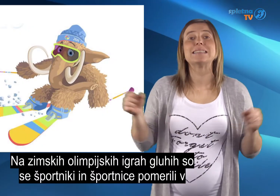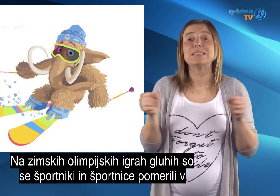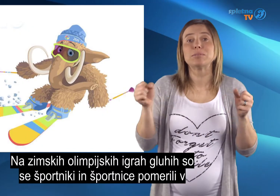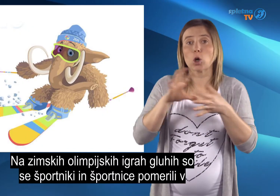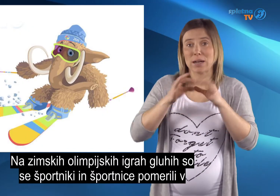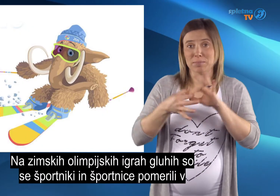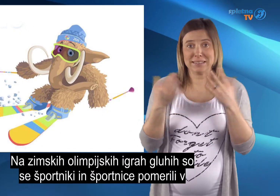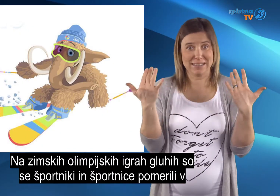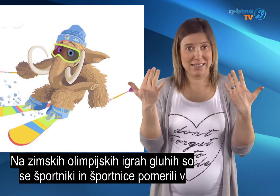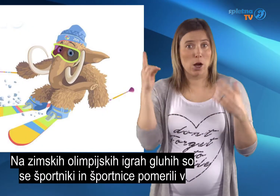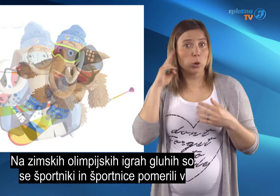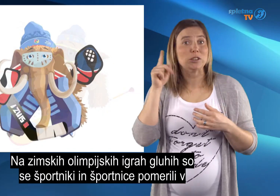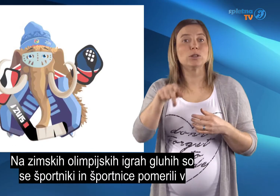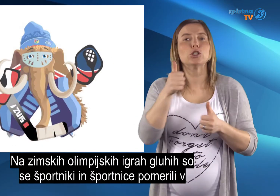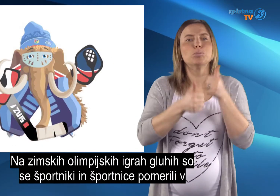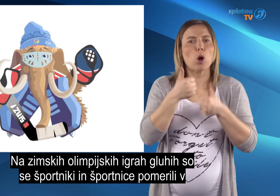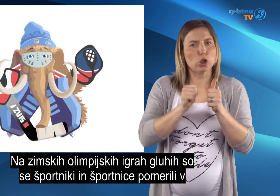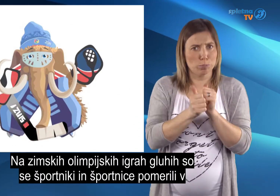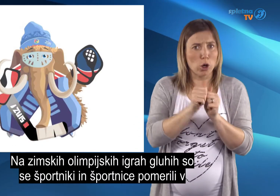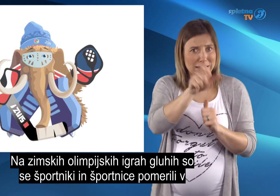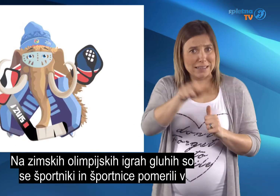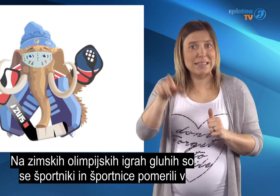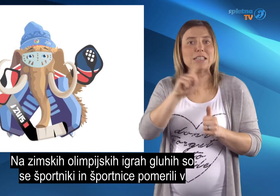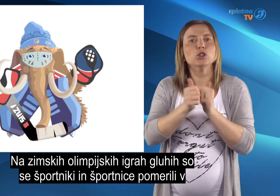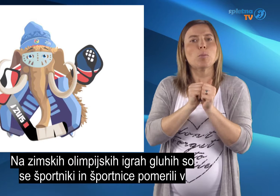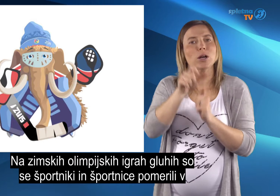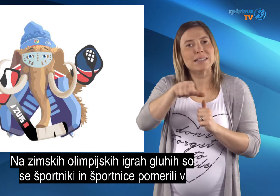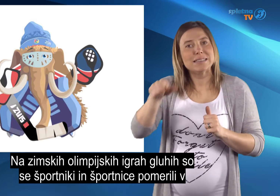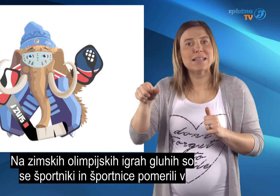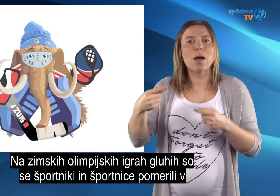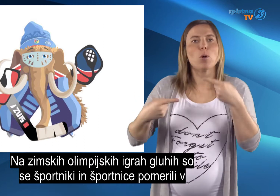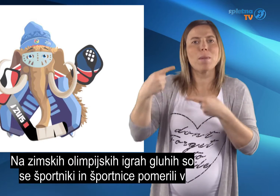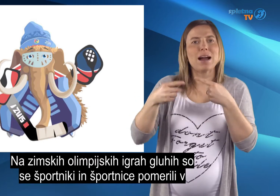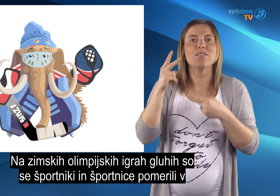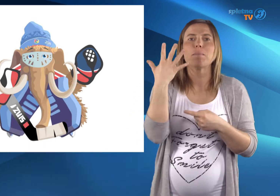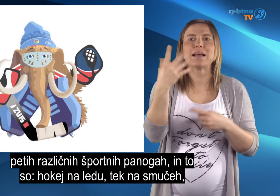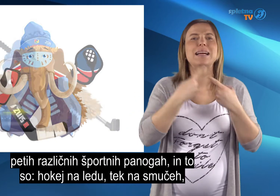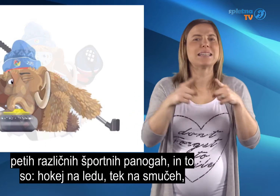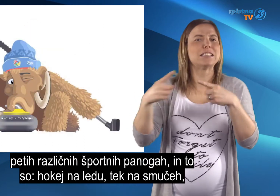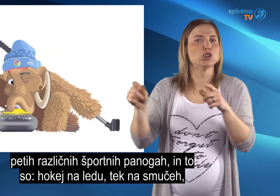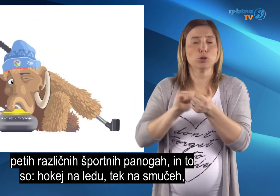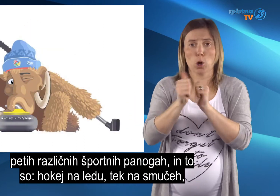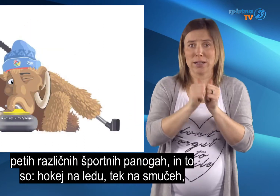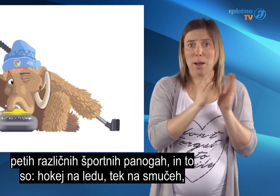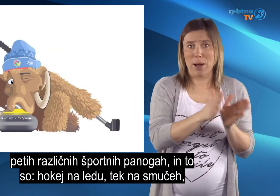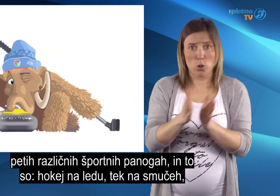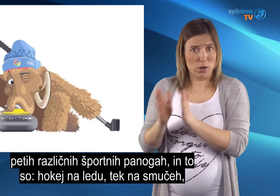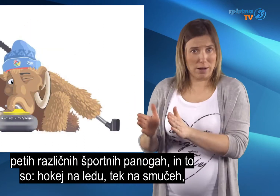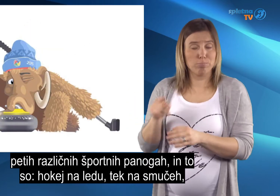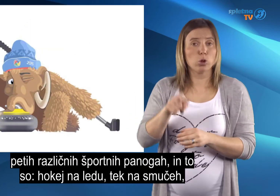Na zimskih olimpijskih igrah gluhih so se športniki in športnice pomerili v 5 različnih športnih panogah. In